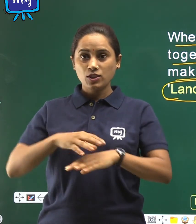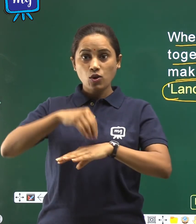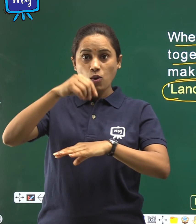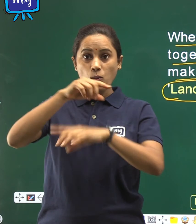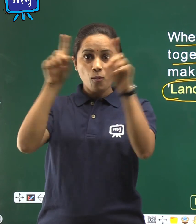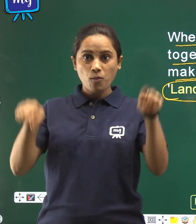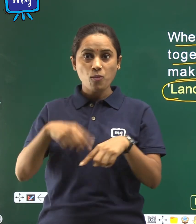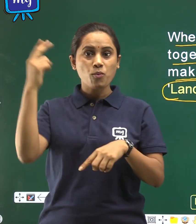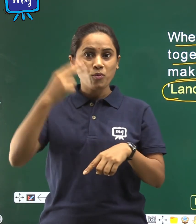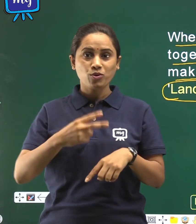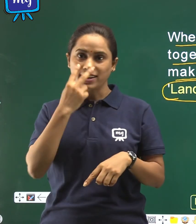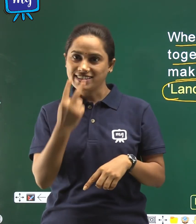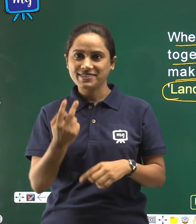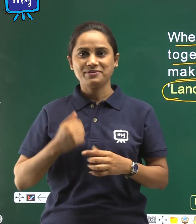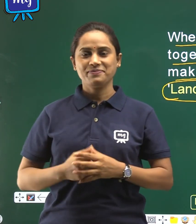भूदृश्य.